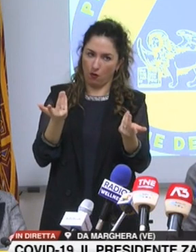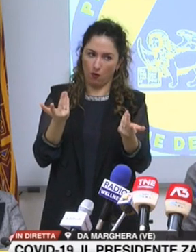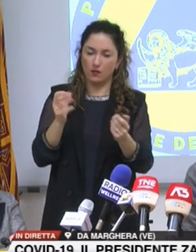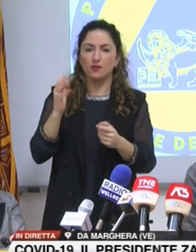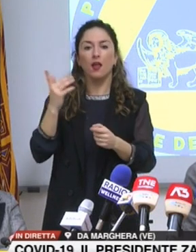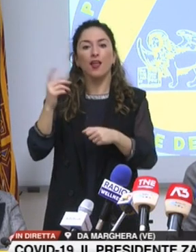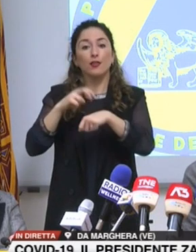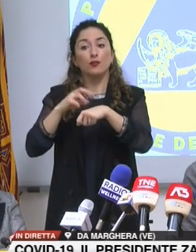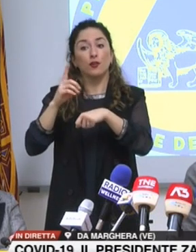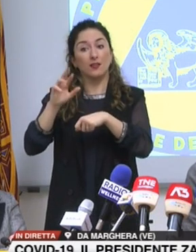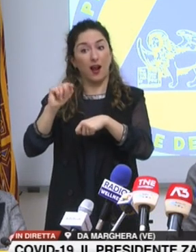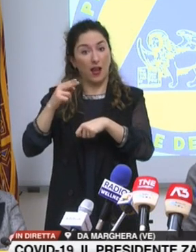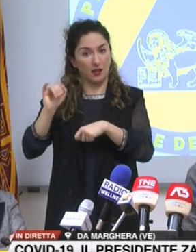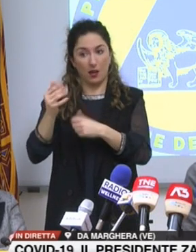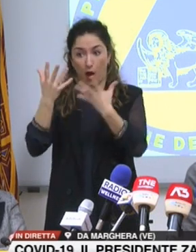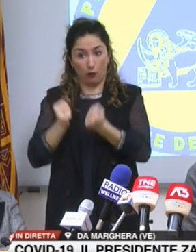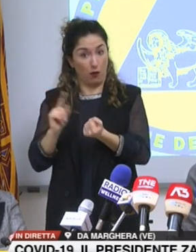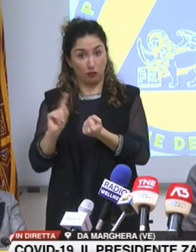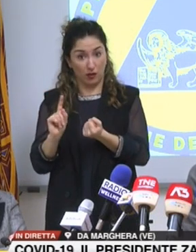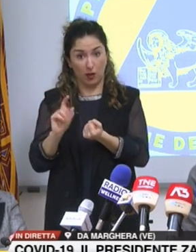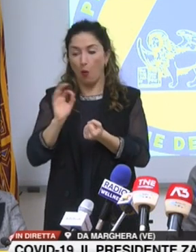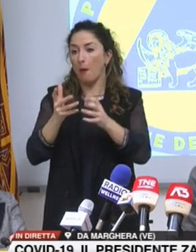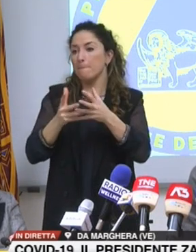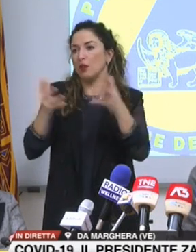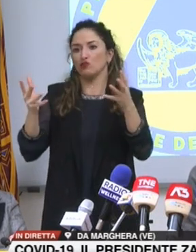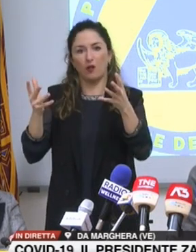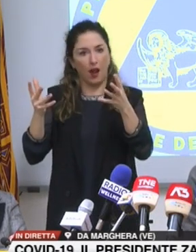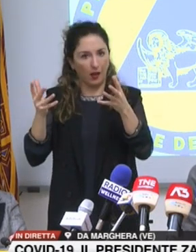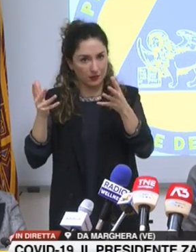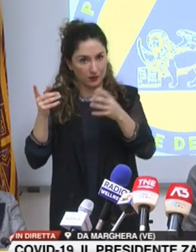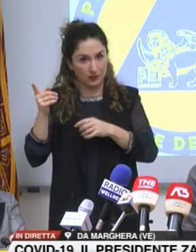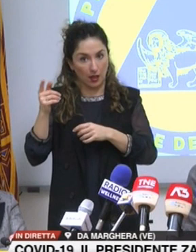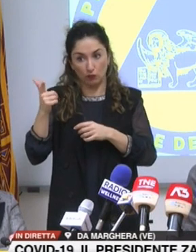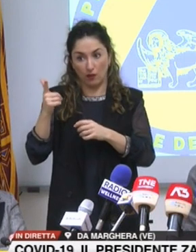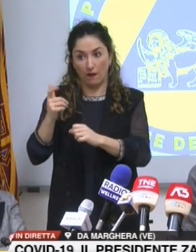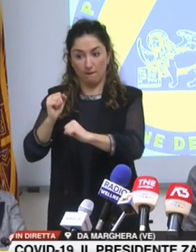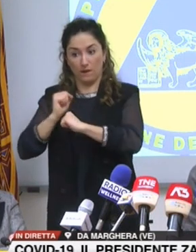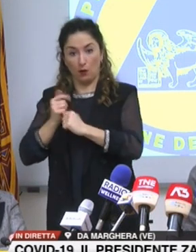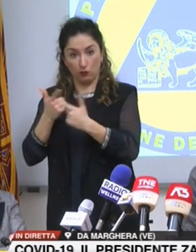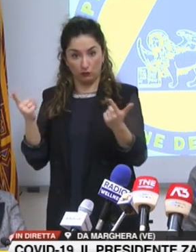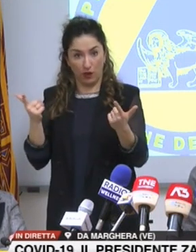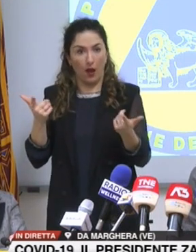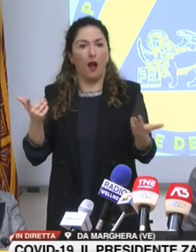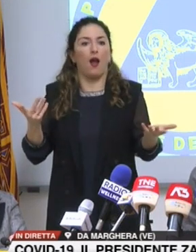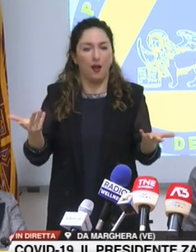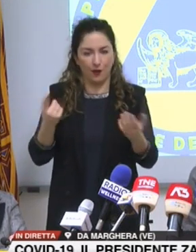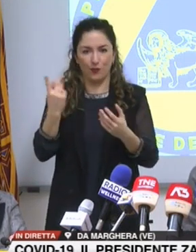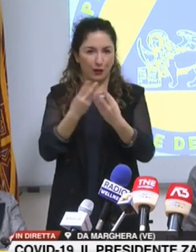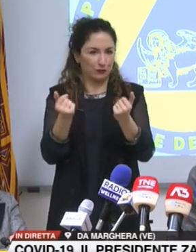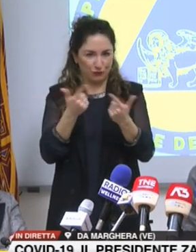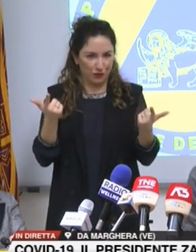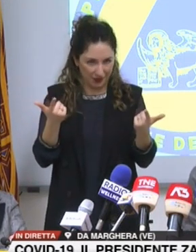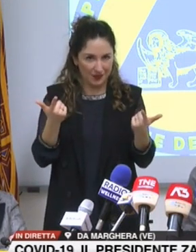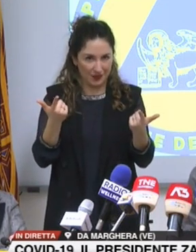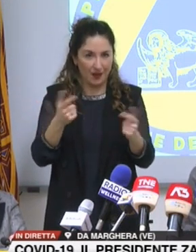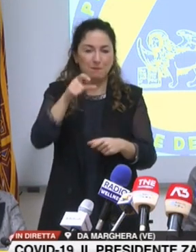dottor Draghi non accetta oppure non trova una maggioranza per la fiducia, comunque non è l'unica soluzione, ci tocca